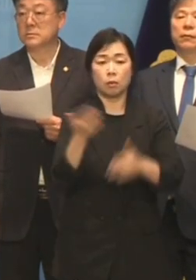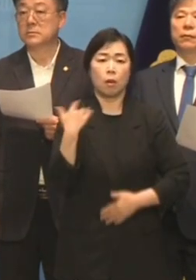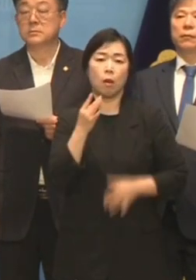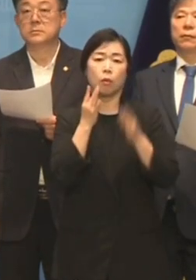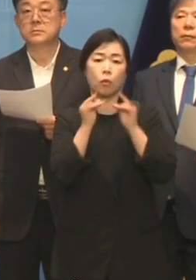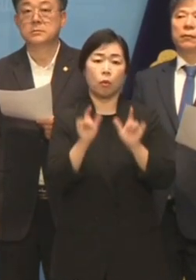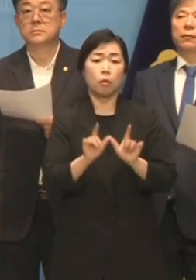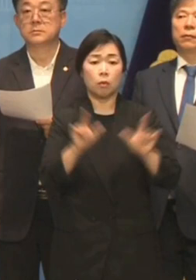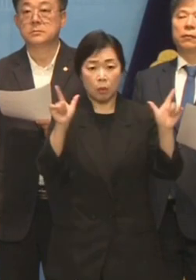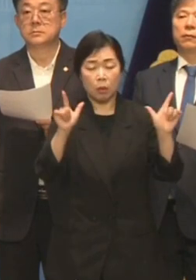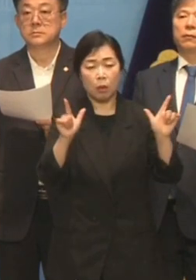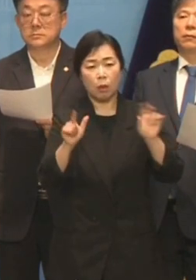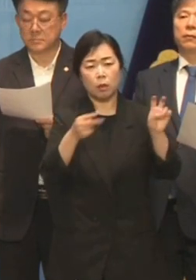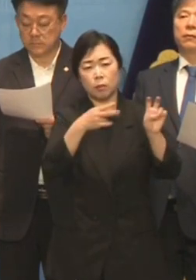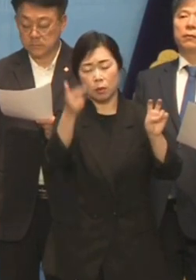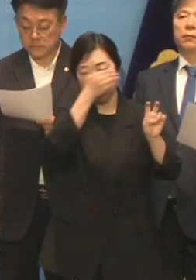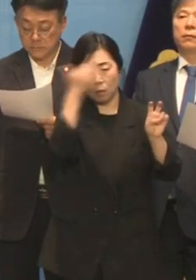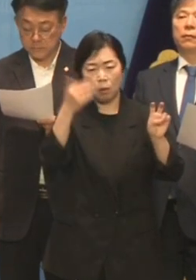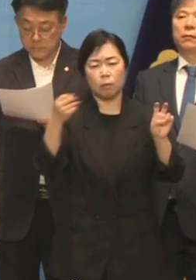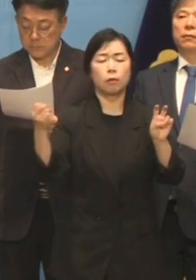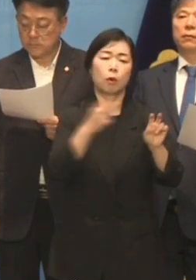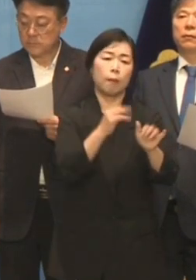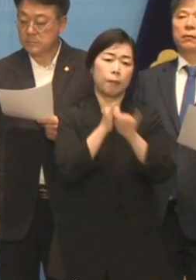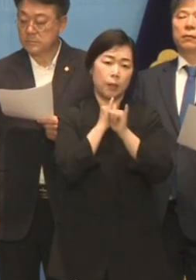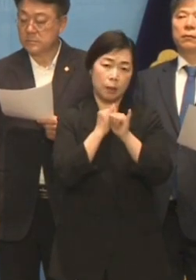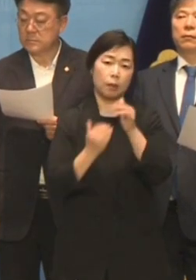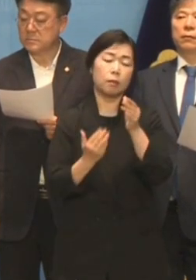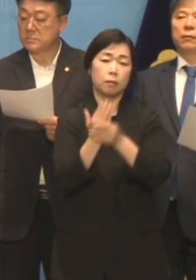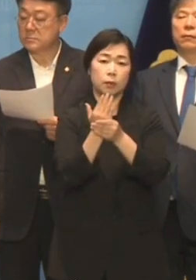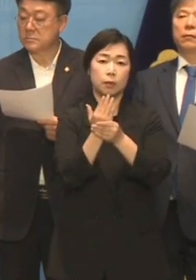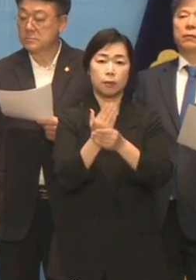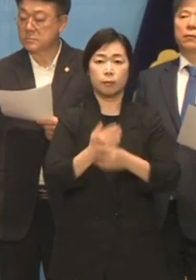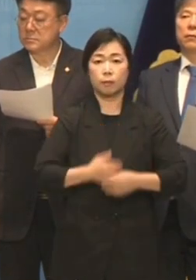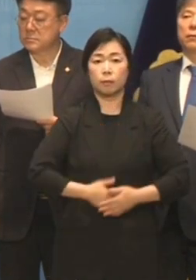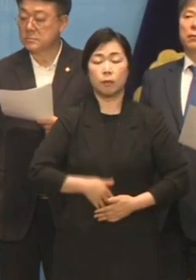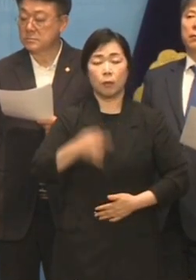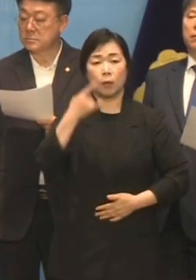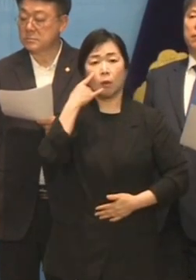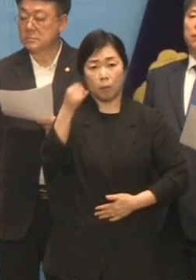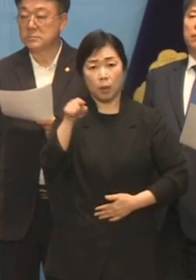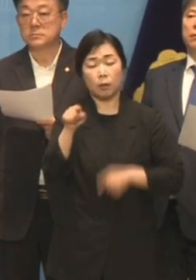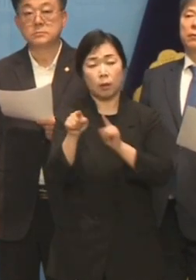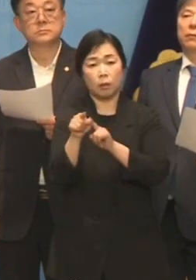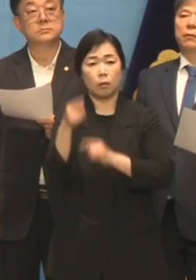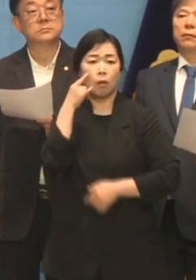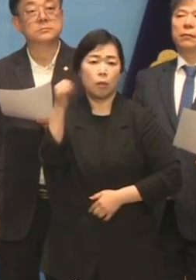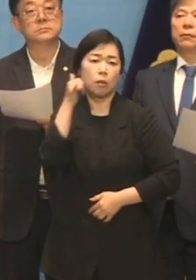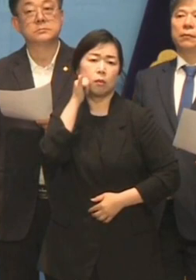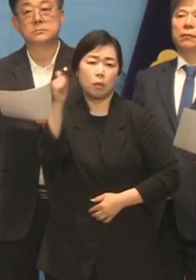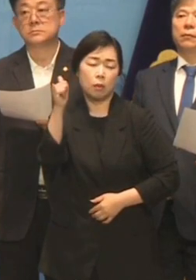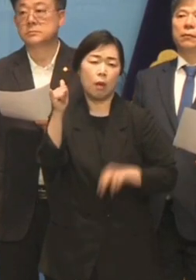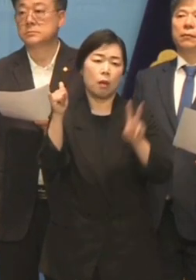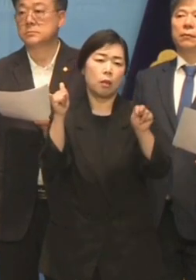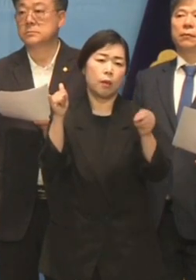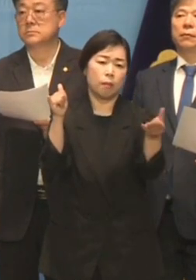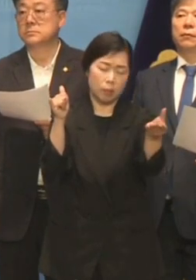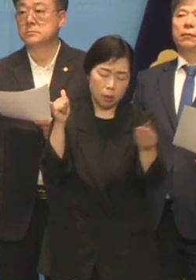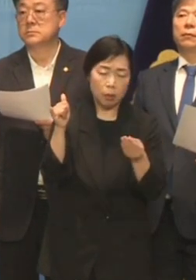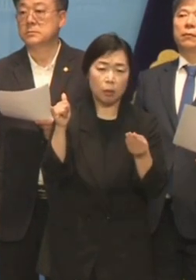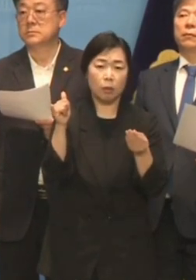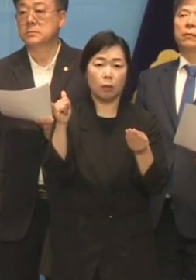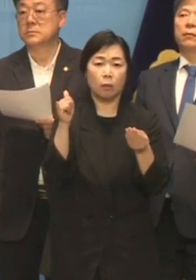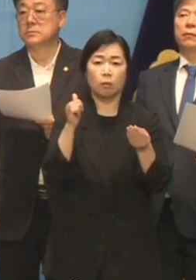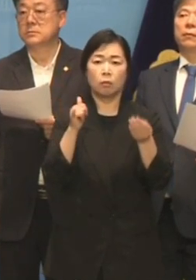토요일 날 20대 청년이 아깝게 또 희생되셨습니다. 엄마에게 2만 원만 주라고